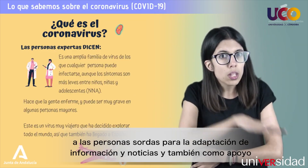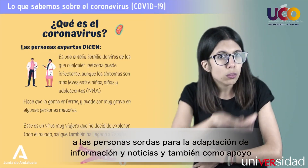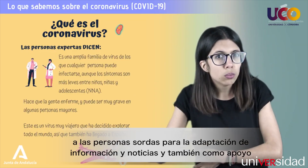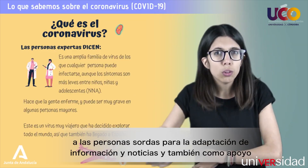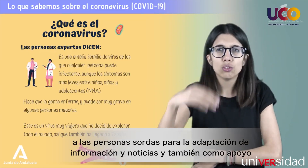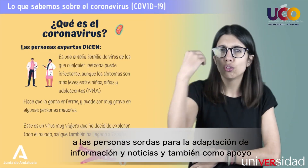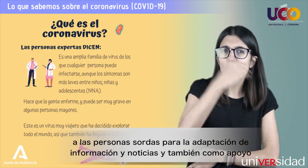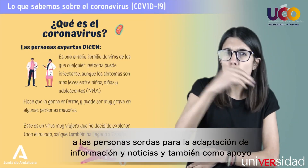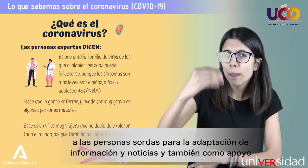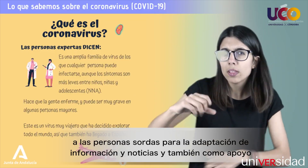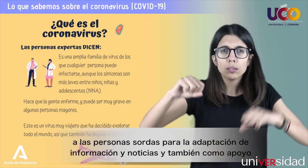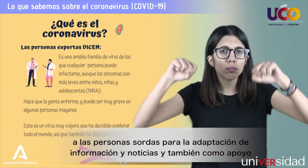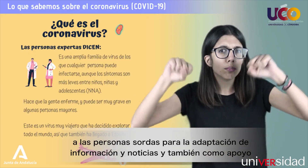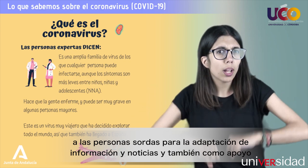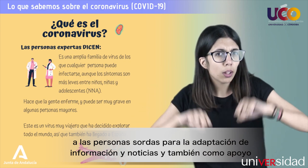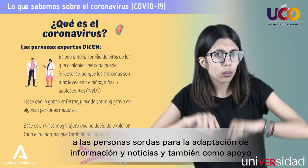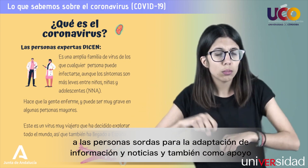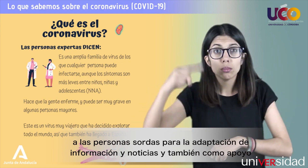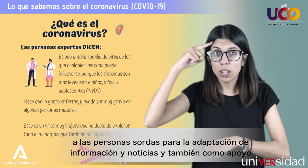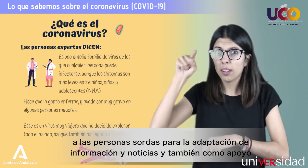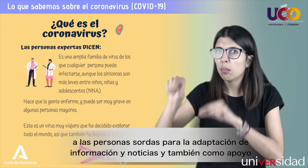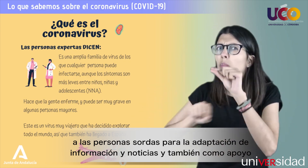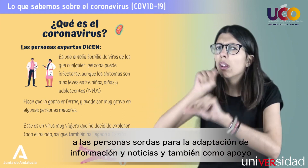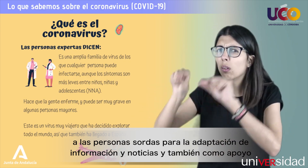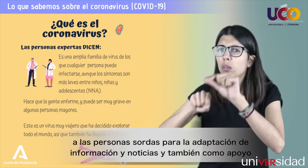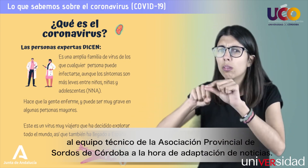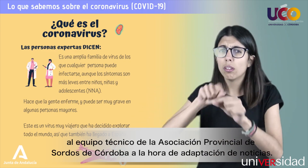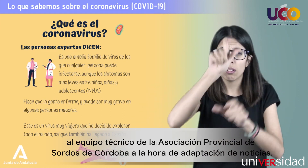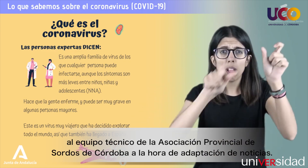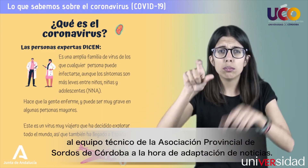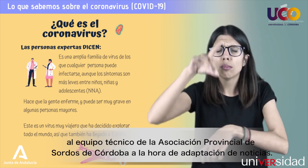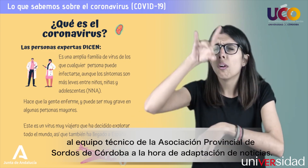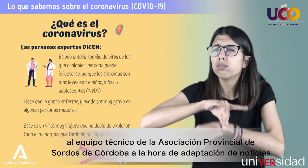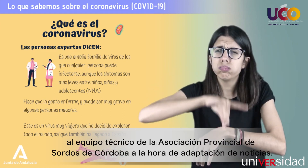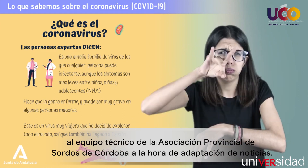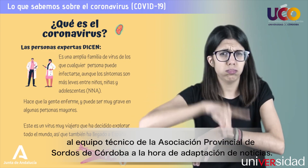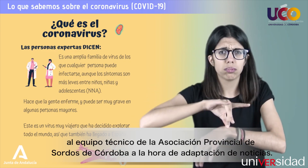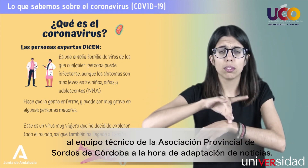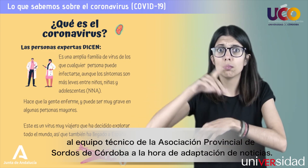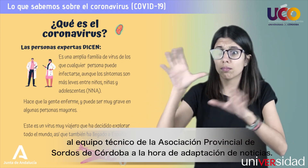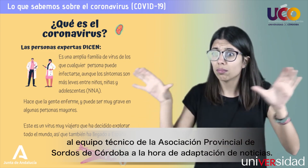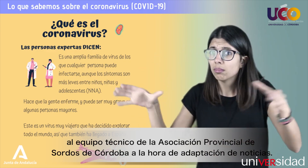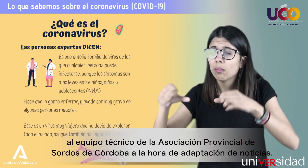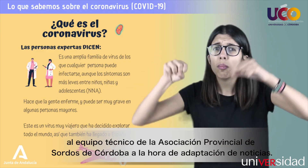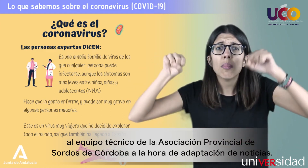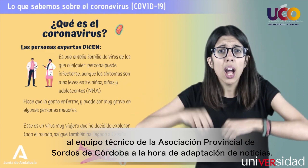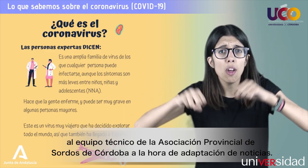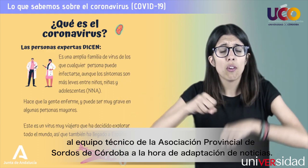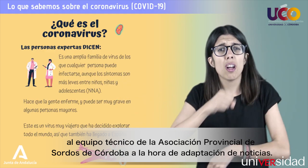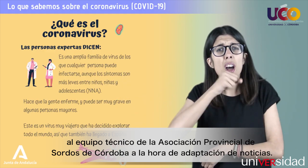etcétera. Y también como apoyo al equipo técnico de la Asociación Provincial de Sordos de Córdoba a la hora de adaptación